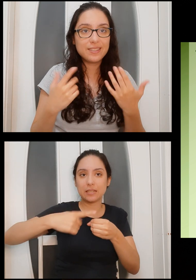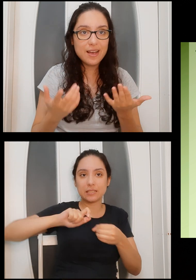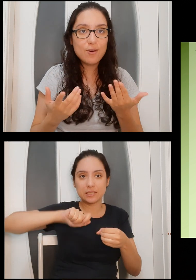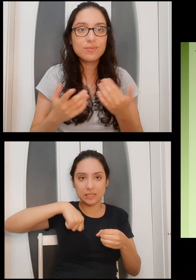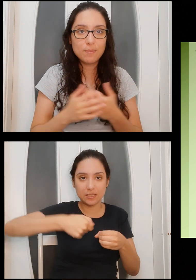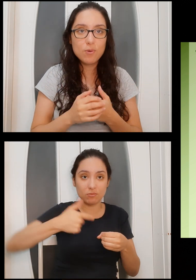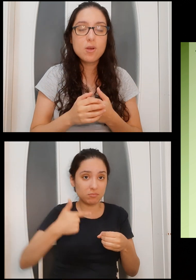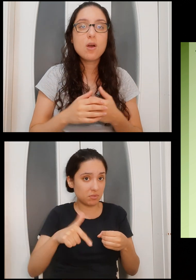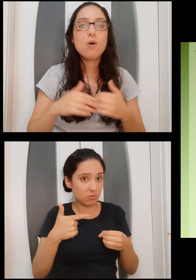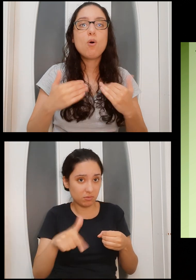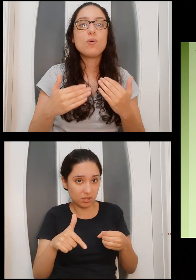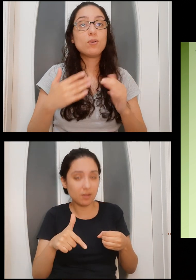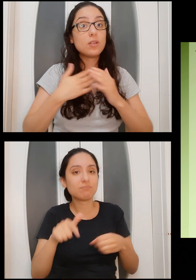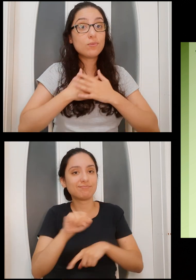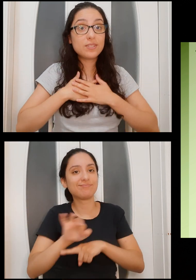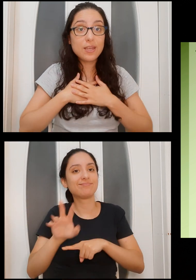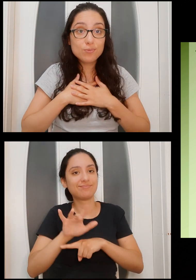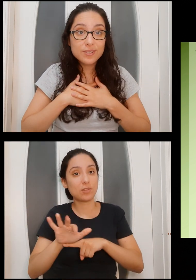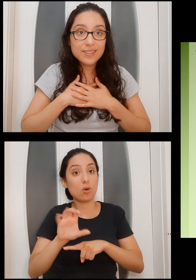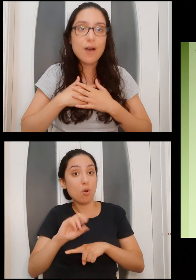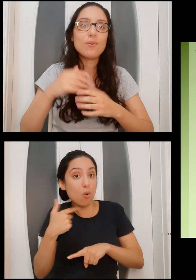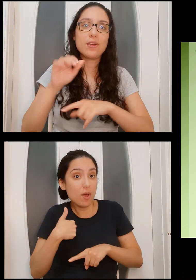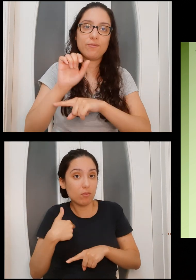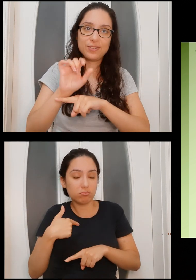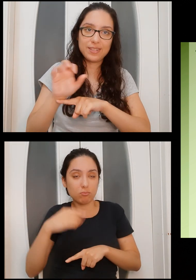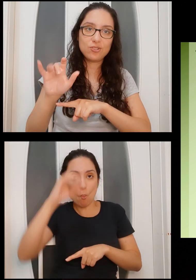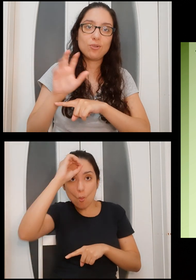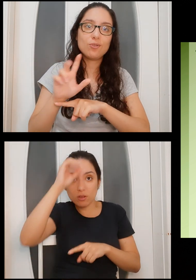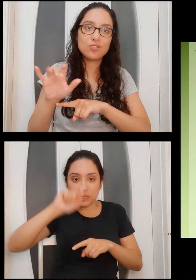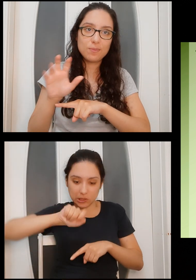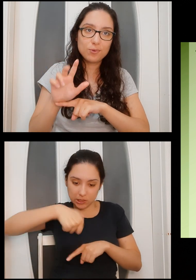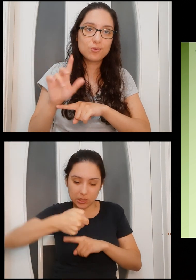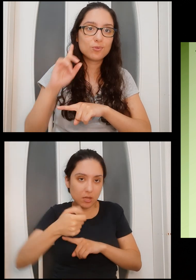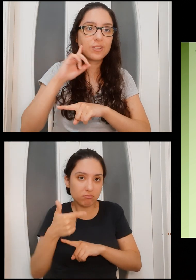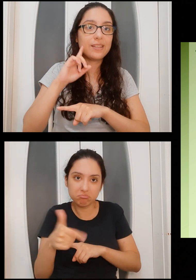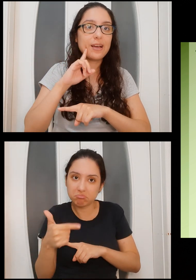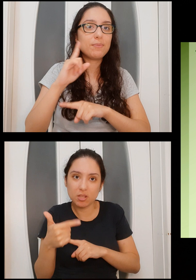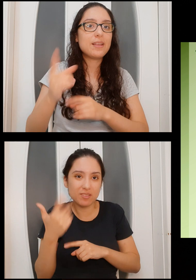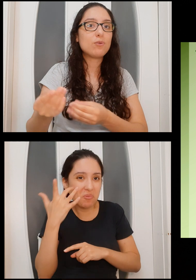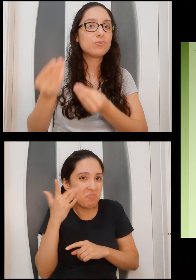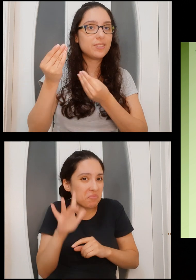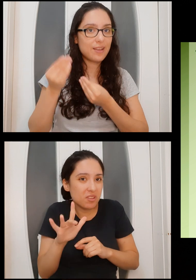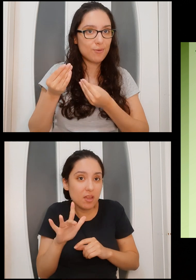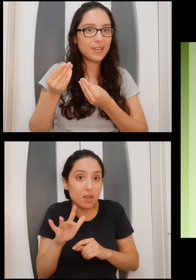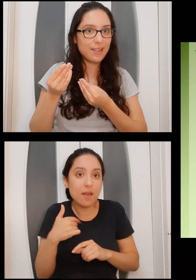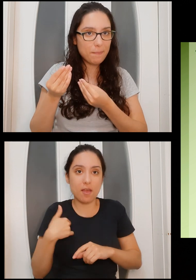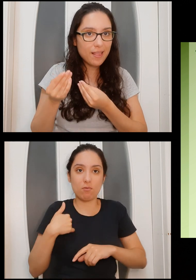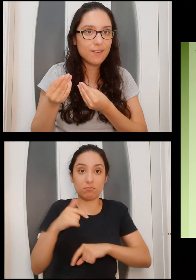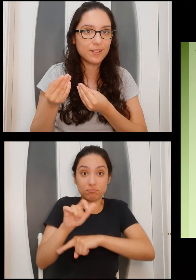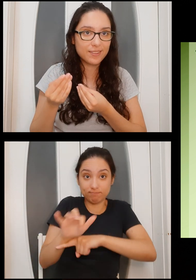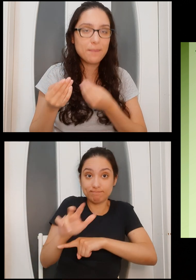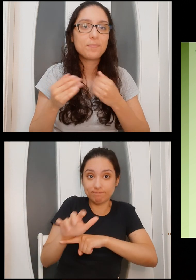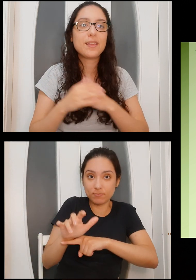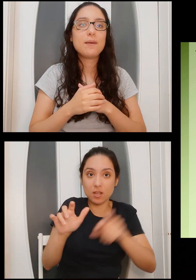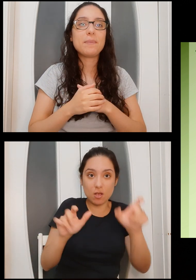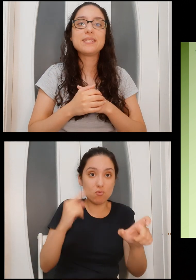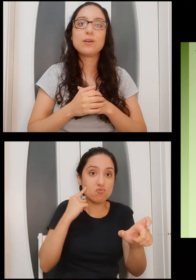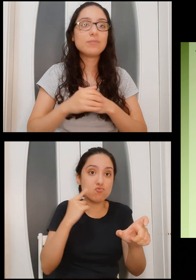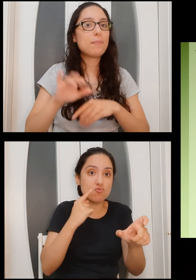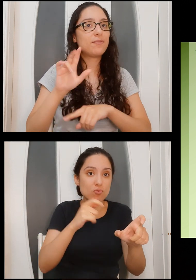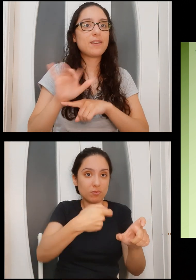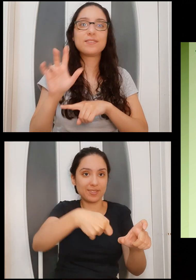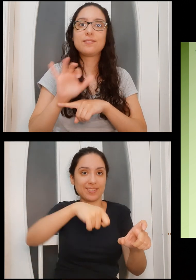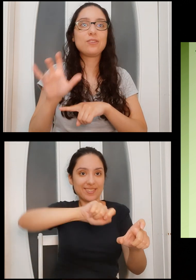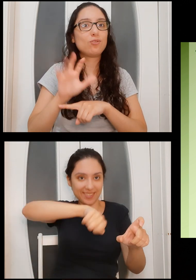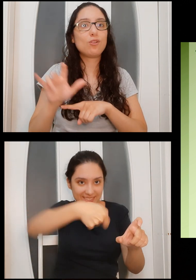que não tem sinal, tá bom? Ou eu não sei um sinal, aí eu faço a datilologia para o surdo tentar me dar o sinal daquela palavra, tá? Mas